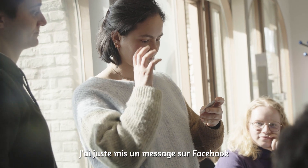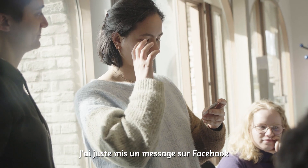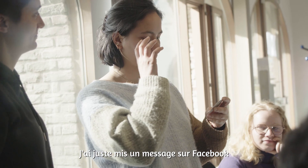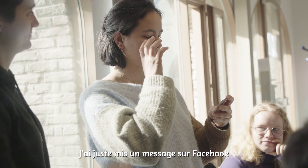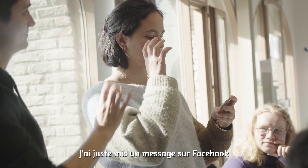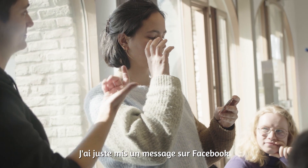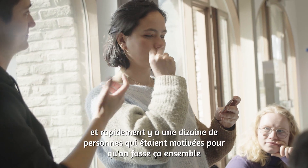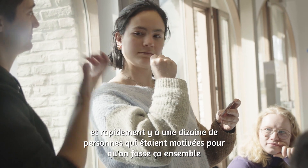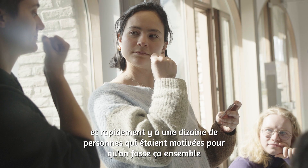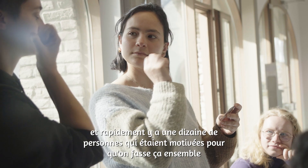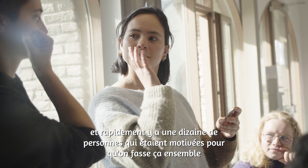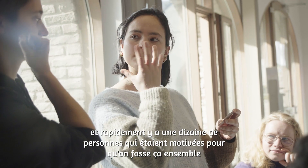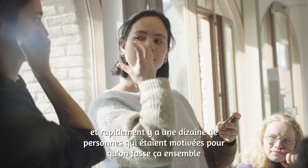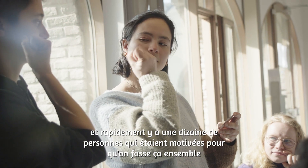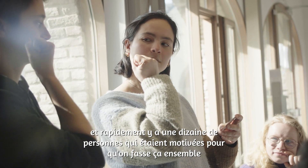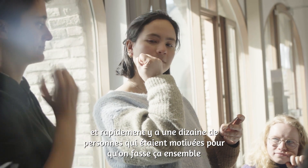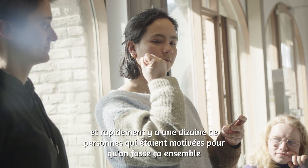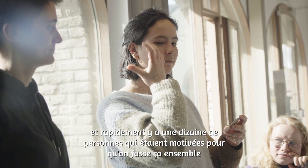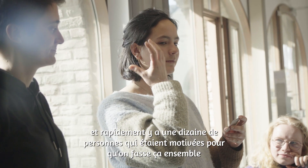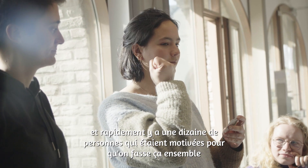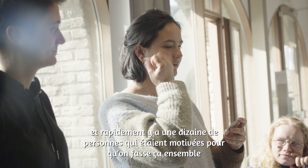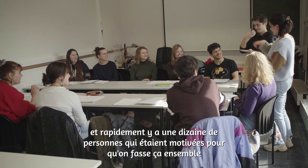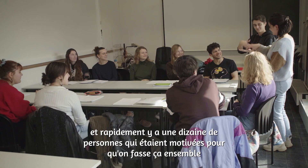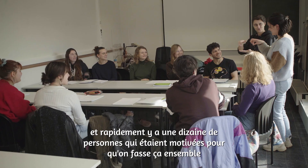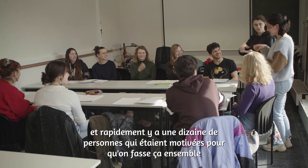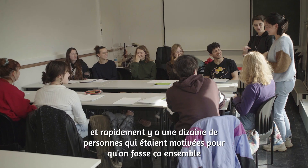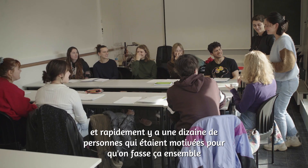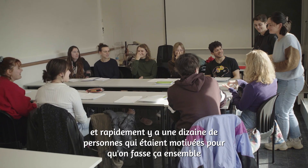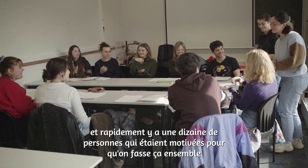sur Facebook et rapidement il y a une dizaine de personnes qui étaient motivées pour qu'on fasse ça ensemble.